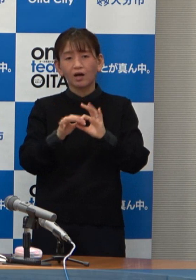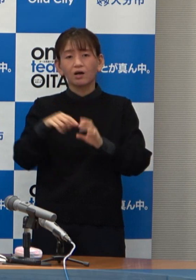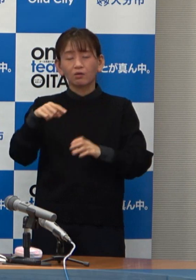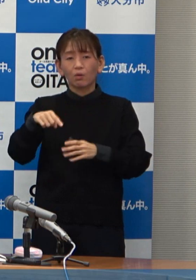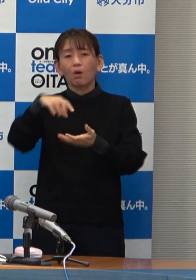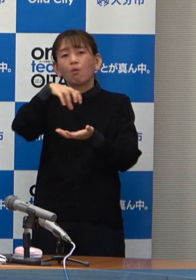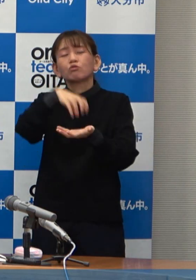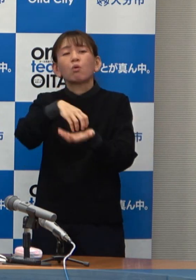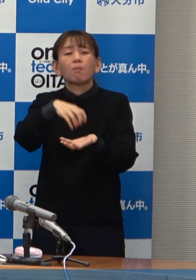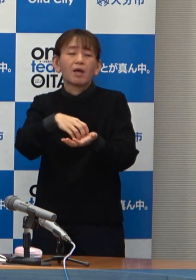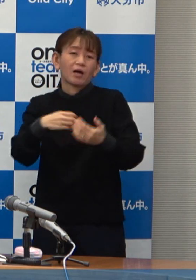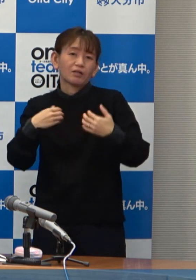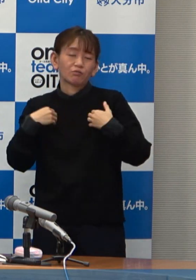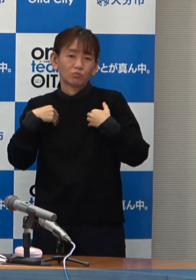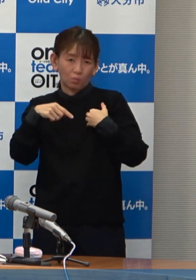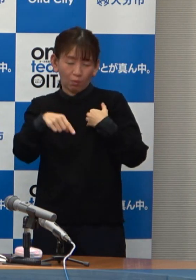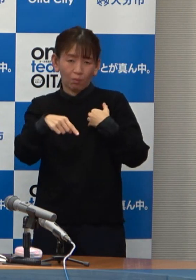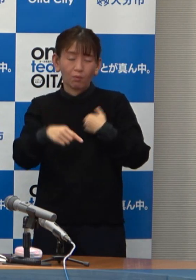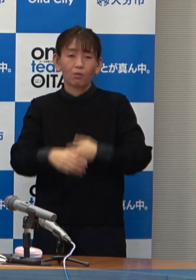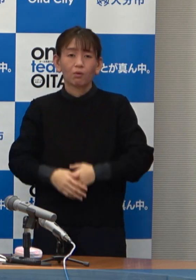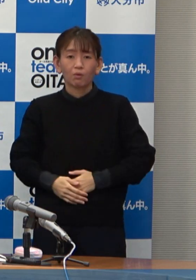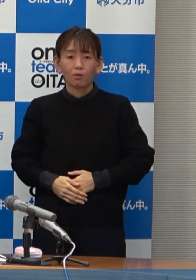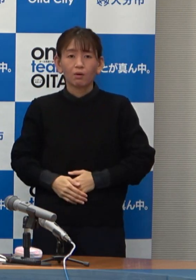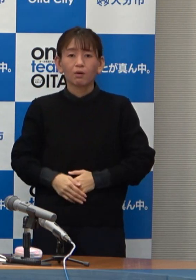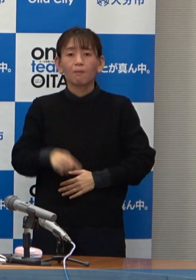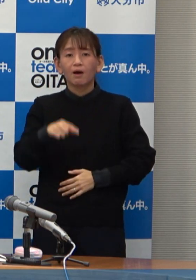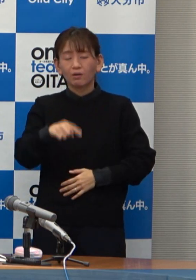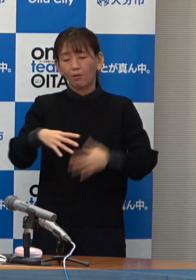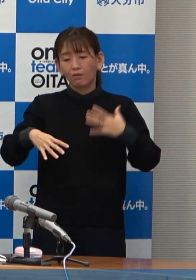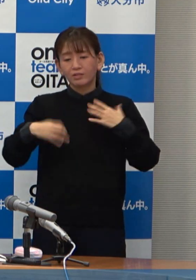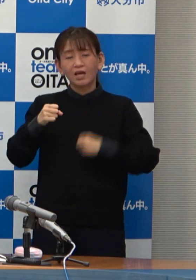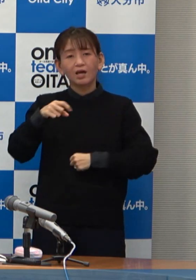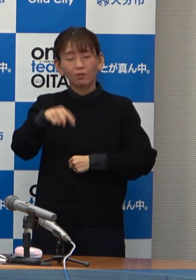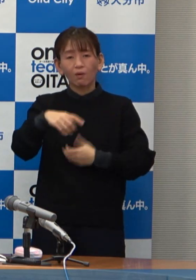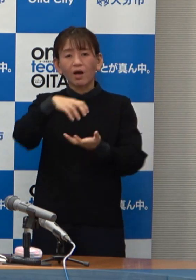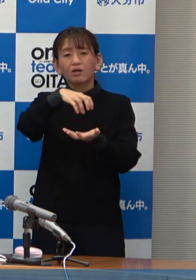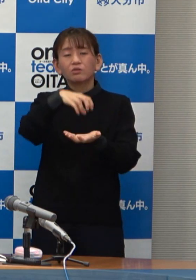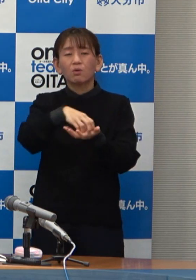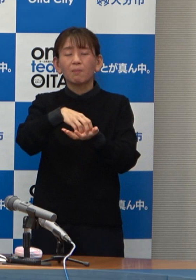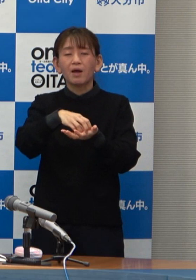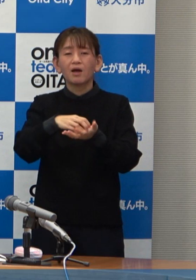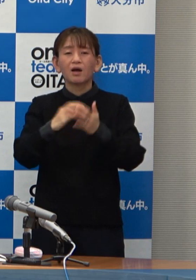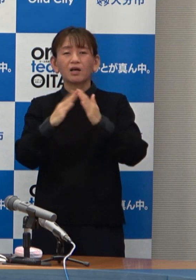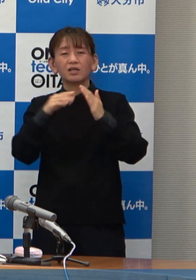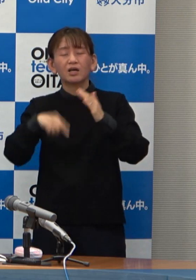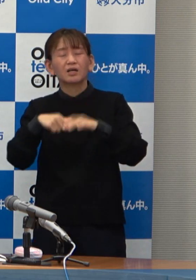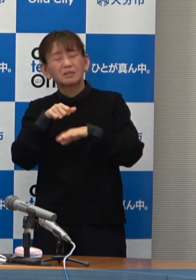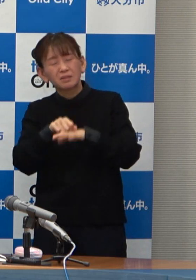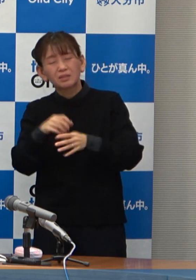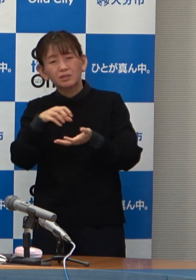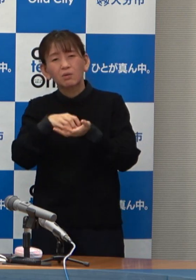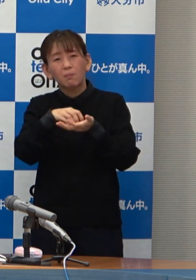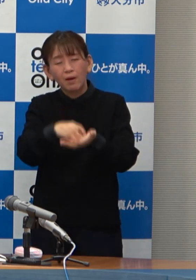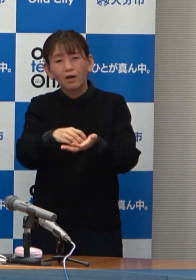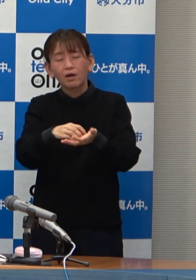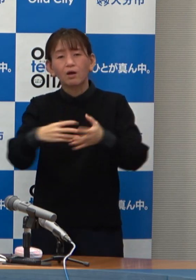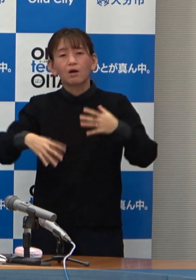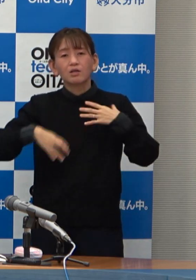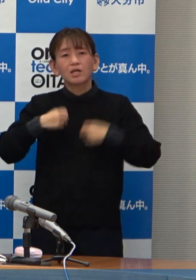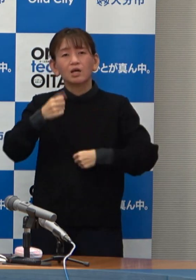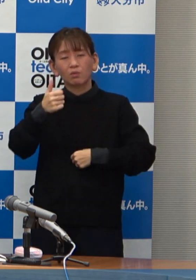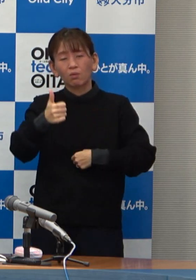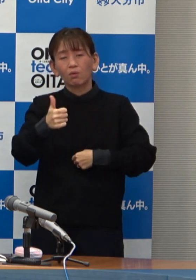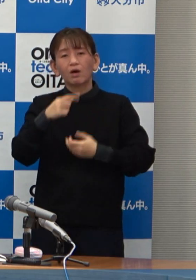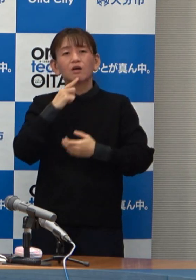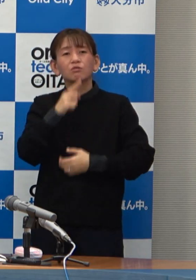あのま児童政党まこの場合は生徒ですけどそういう負担を追わせたくないっていうのは考えのもにありました